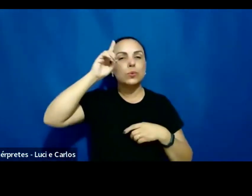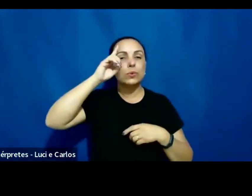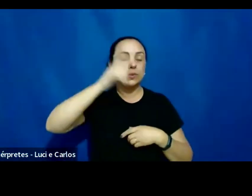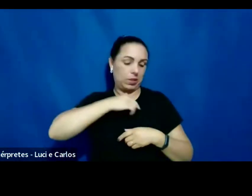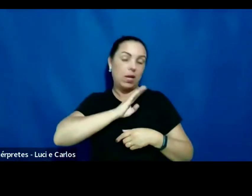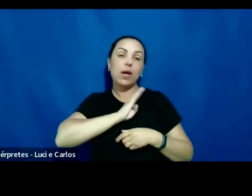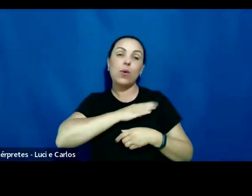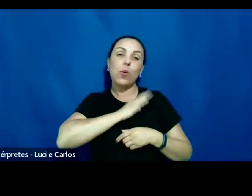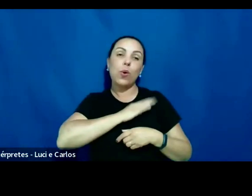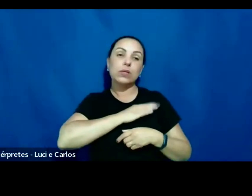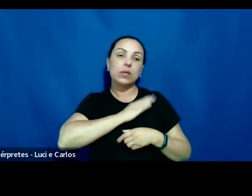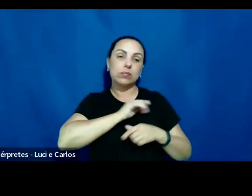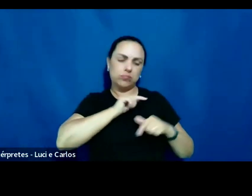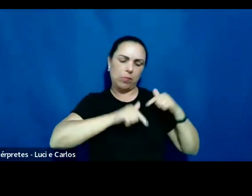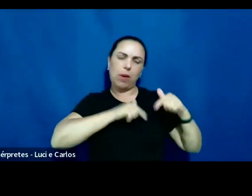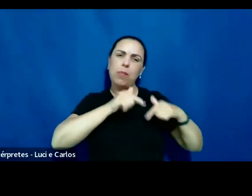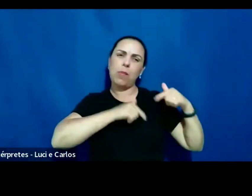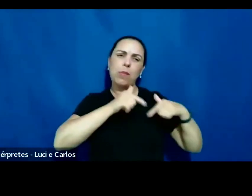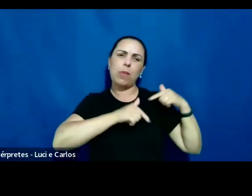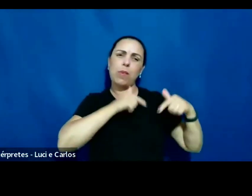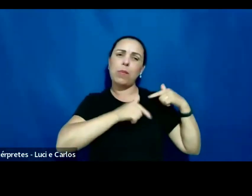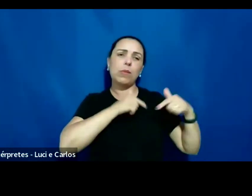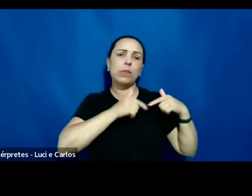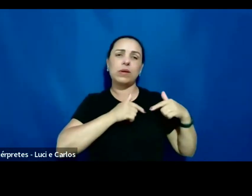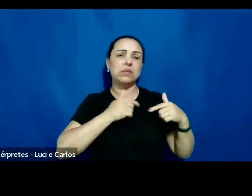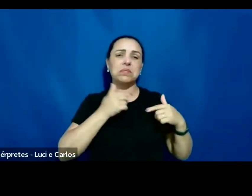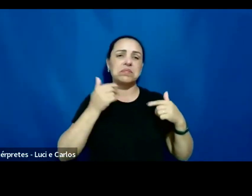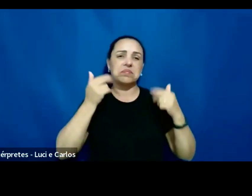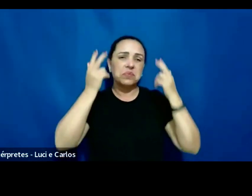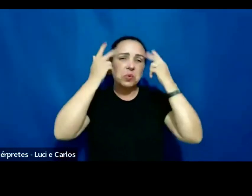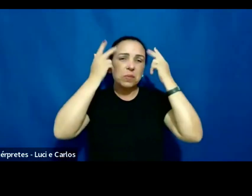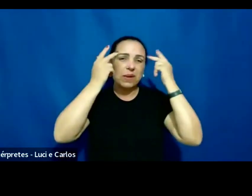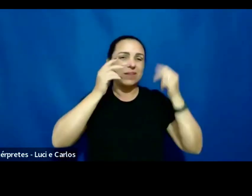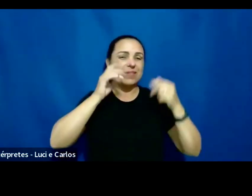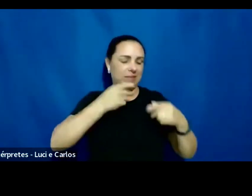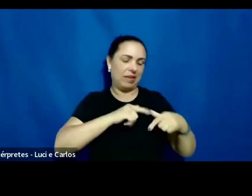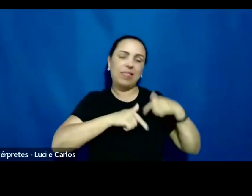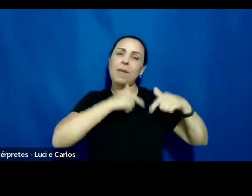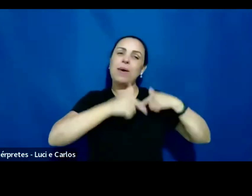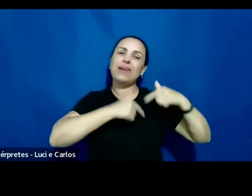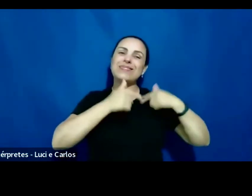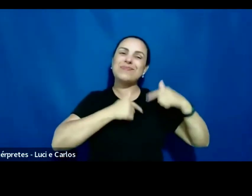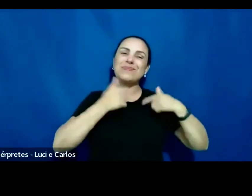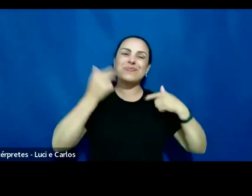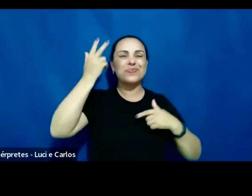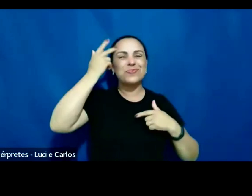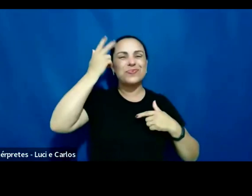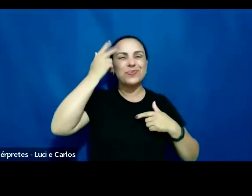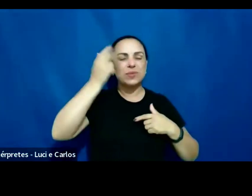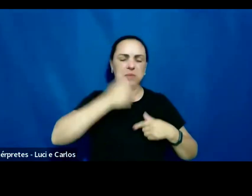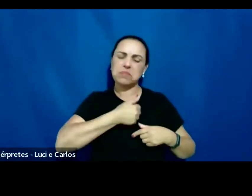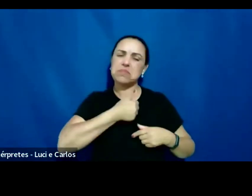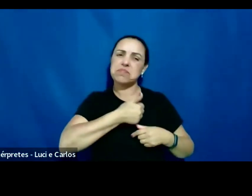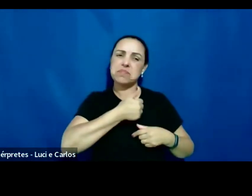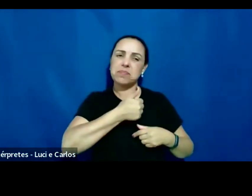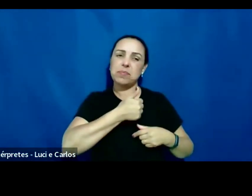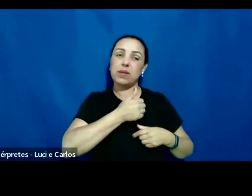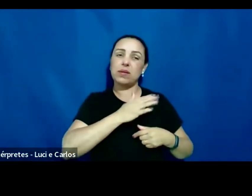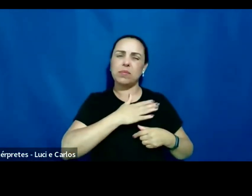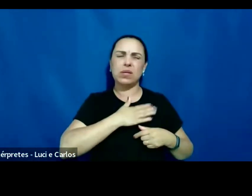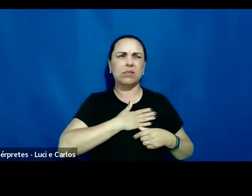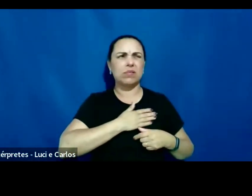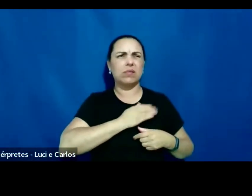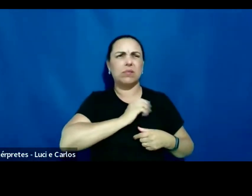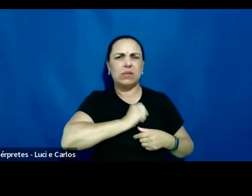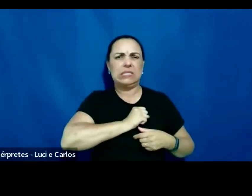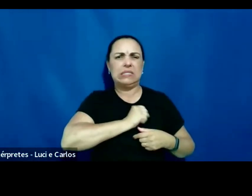quando está funcionando bem. Ele é um órgão transparente. Você está ali, ele está batendo, não está sentindo nada. Quando ele começa a